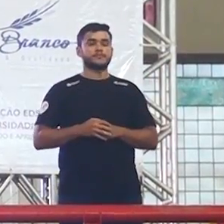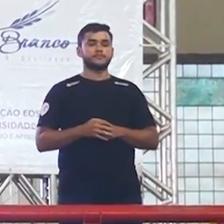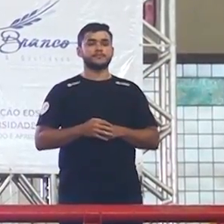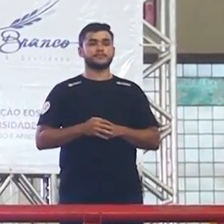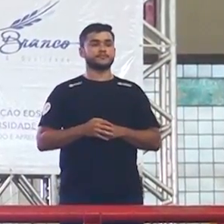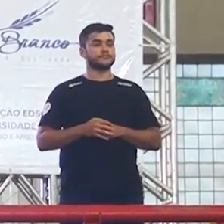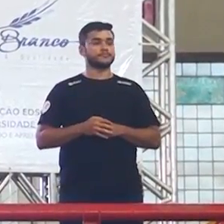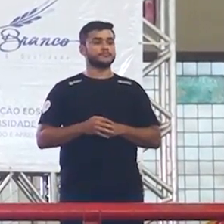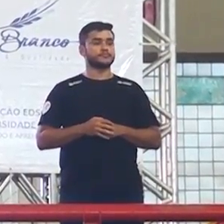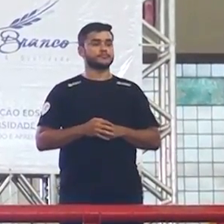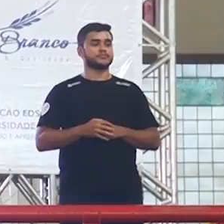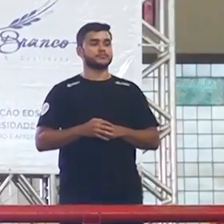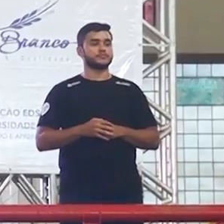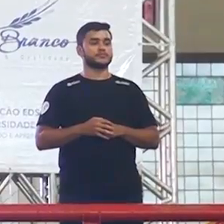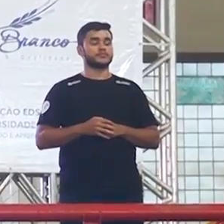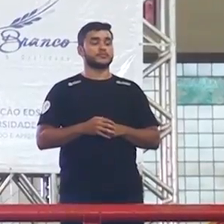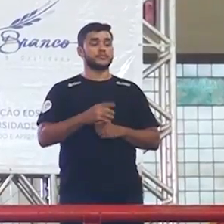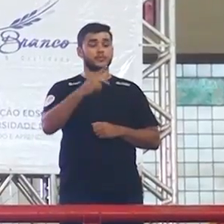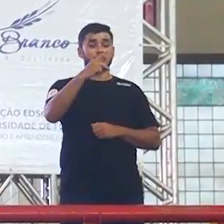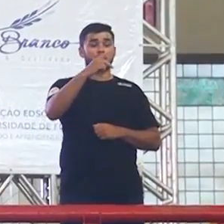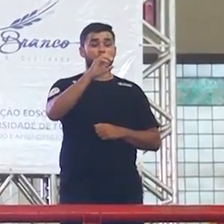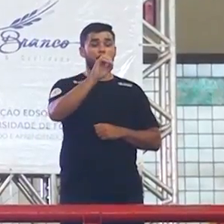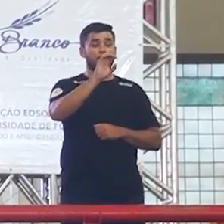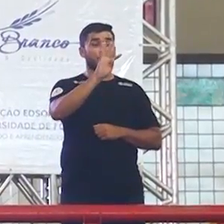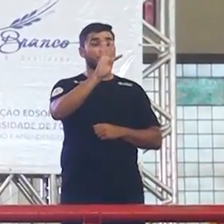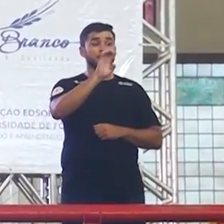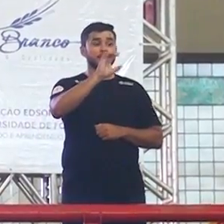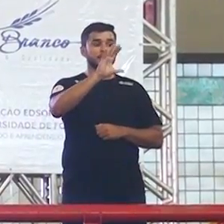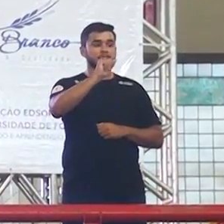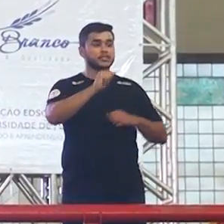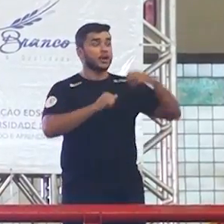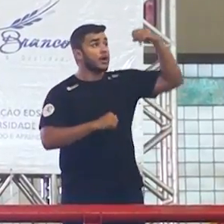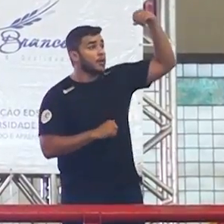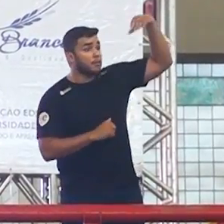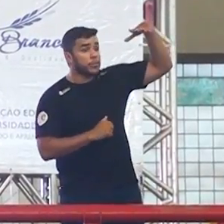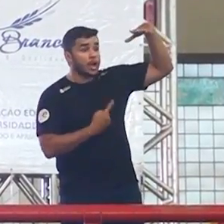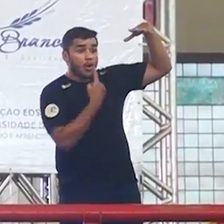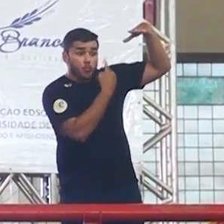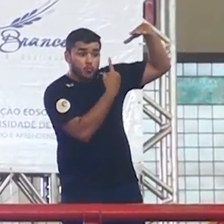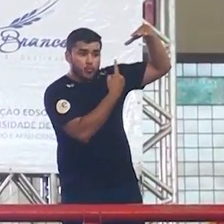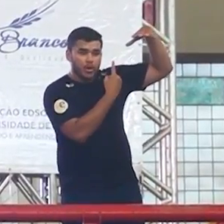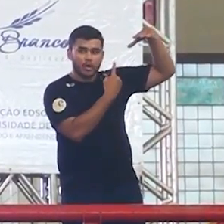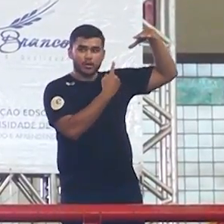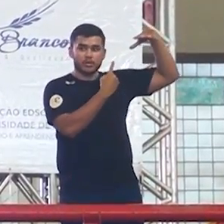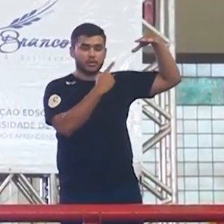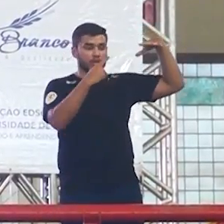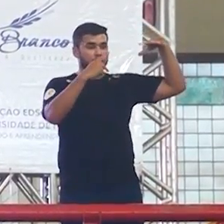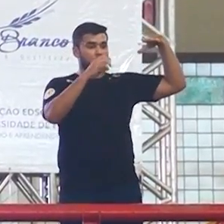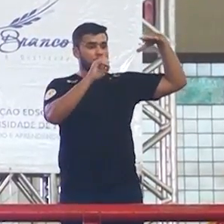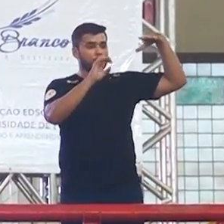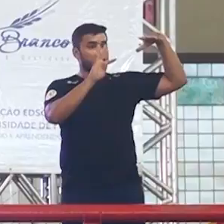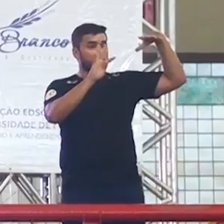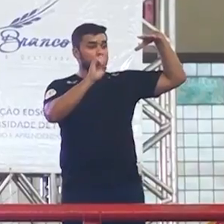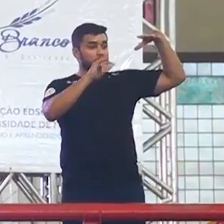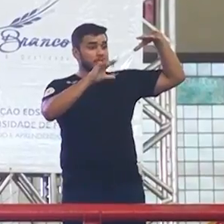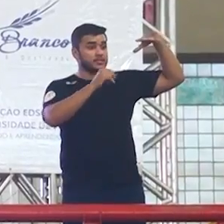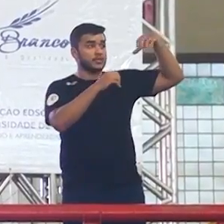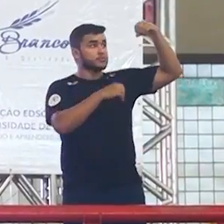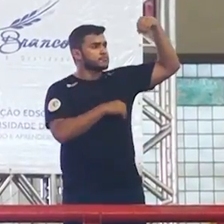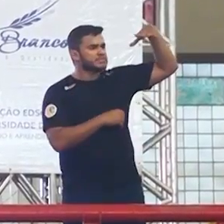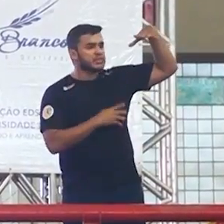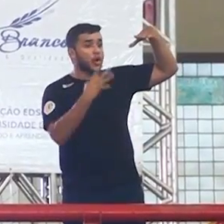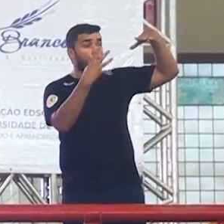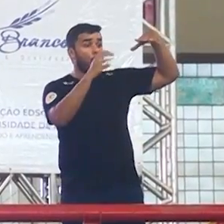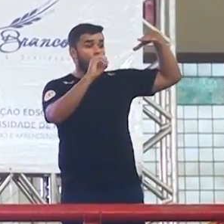escreva. Potência de uma lâmpada. Vai. Ei, Arodin, está muito rápido. Está muito